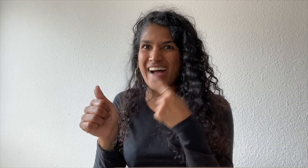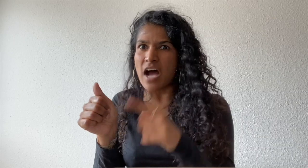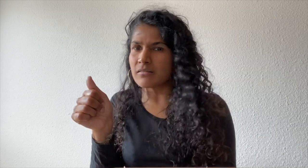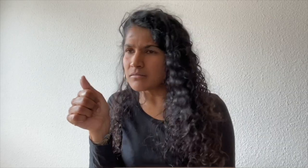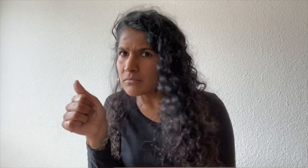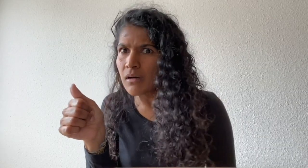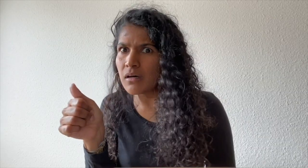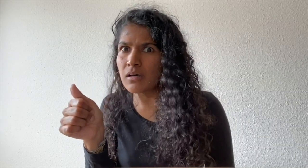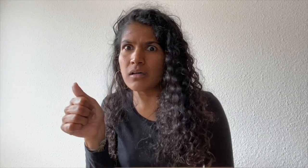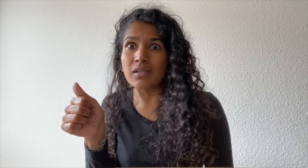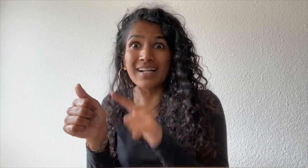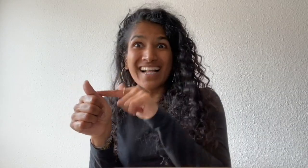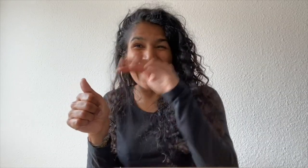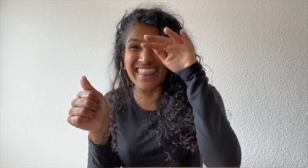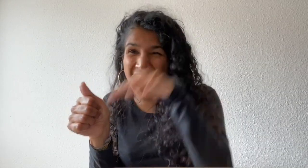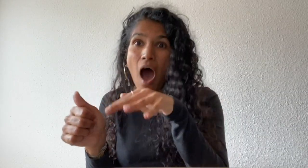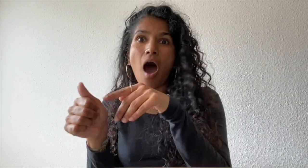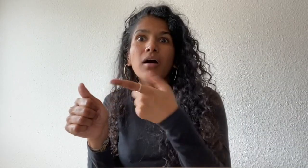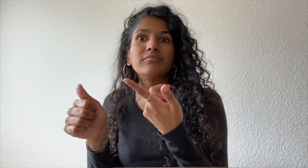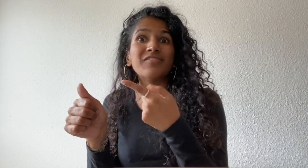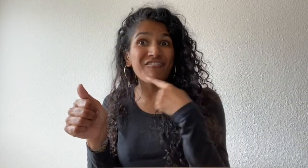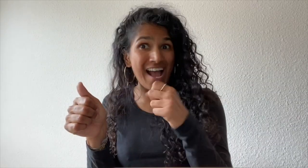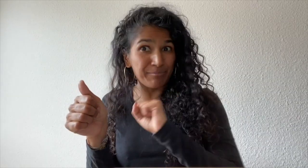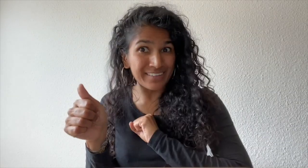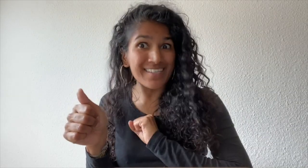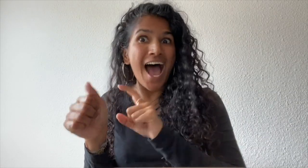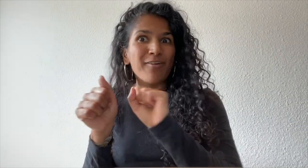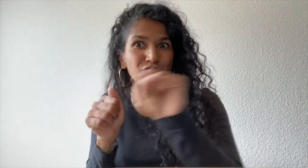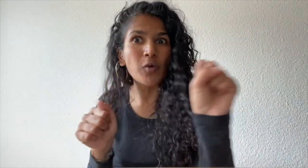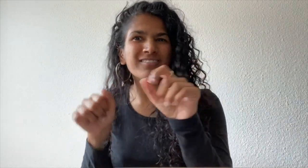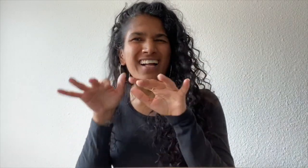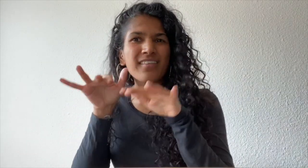Oder sie kann sich entscheiden, zu intervenieren.